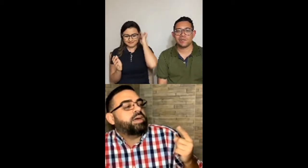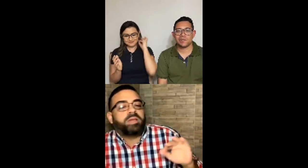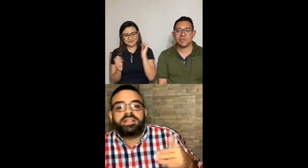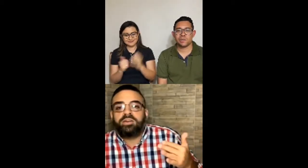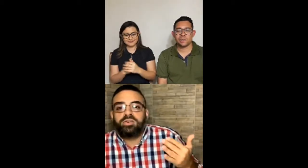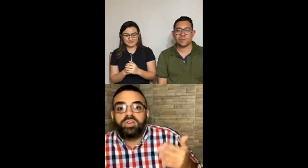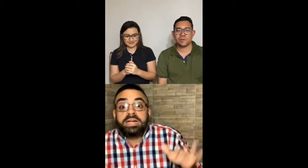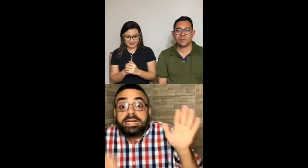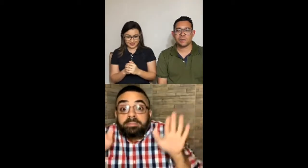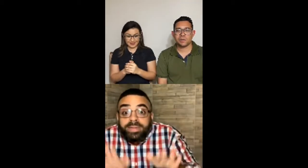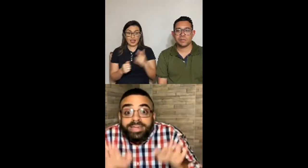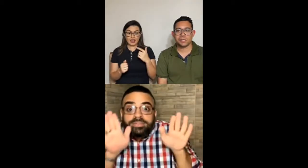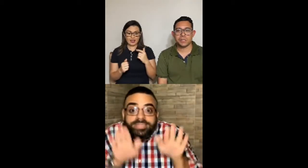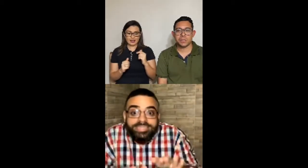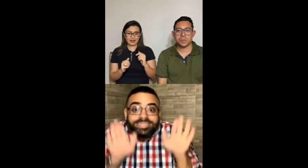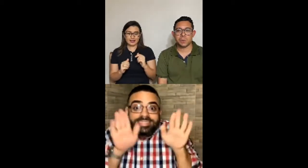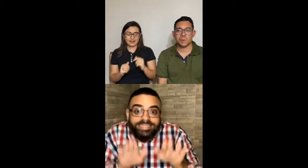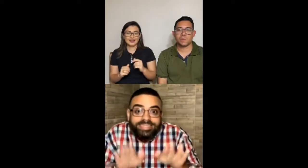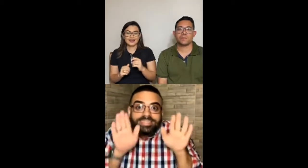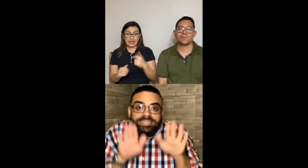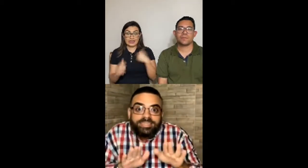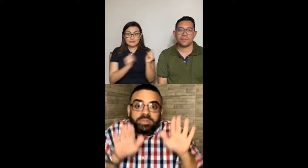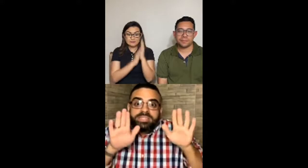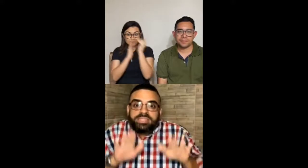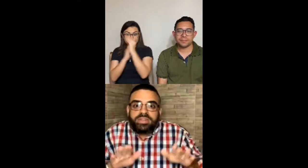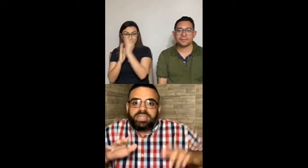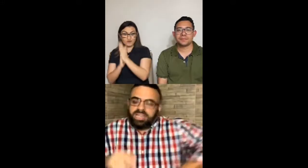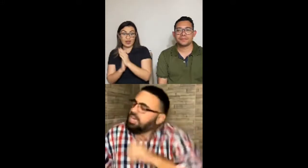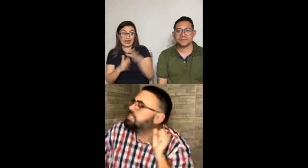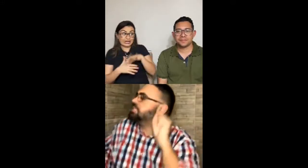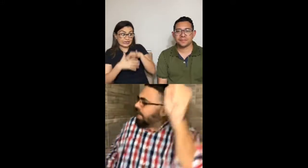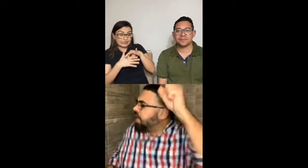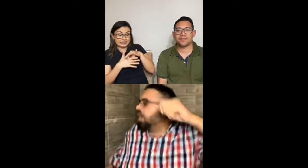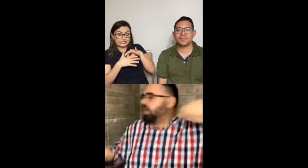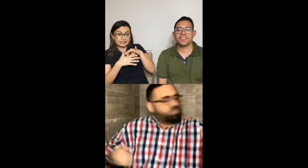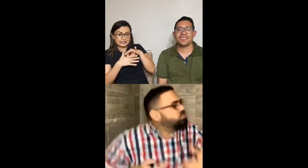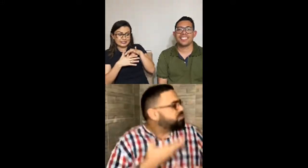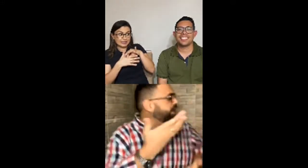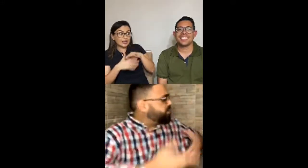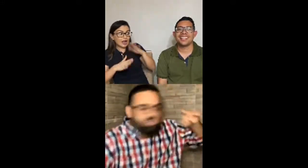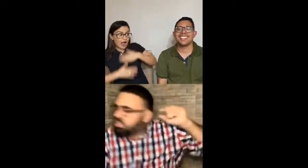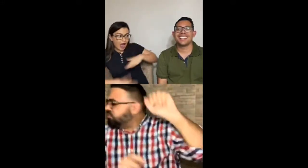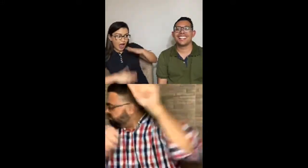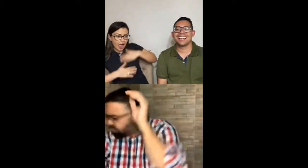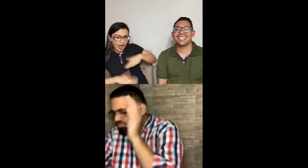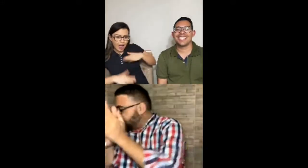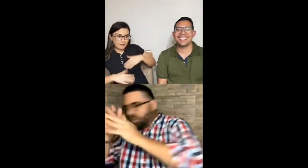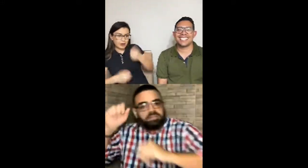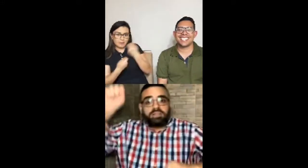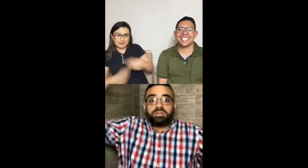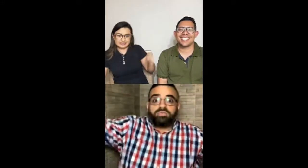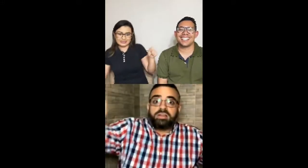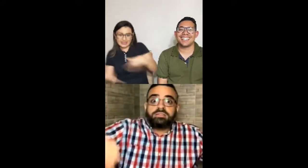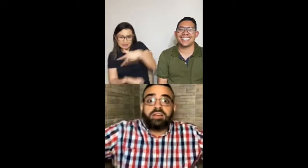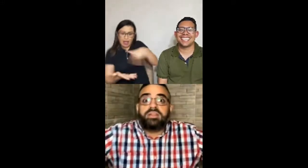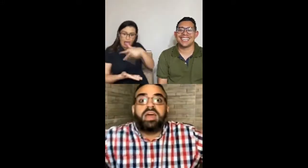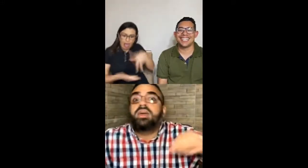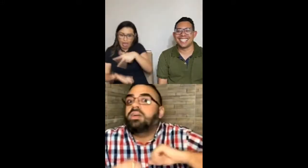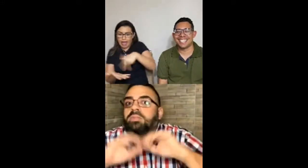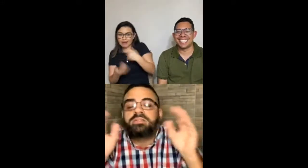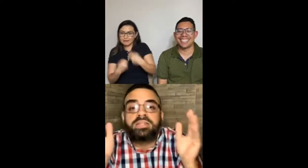Né? Aí eu ia pro louvor, aí eu interpretar o louvor lá, menos, não precisa